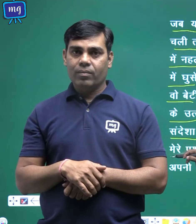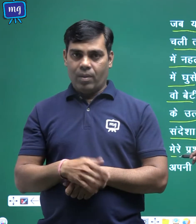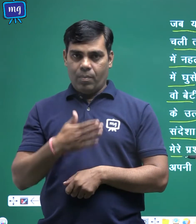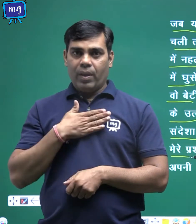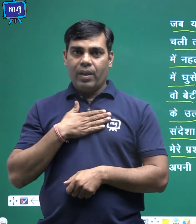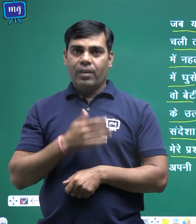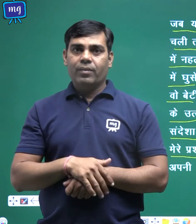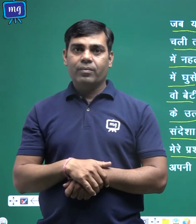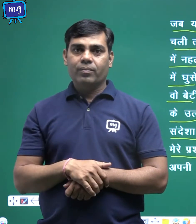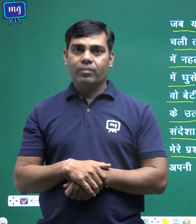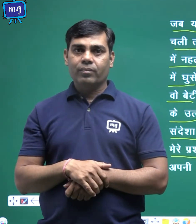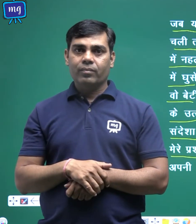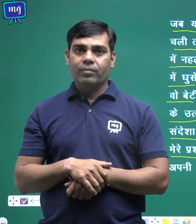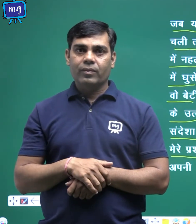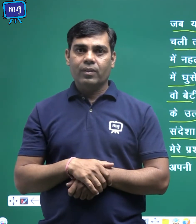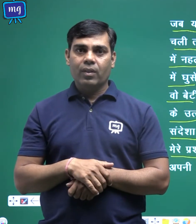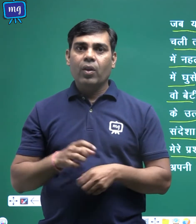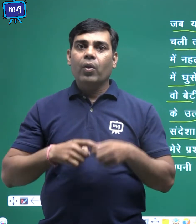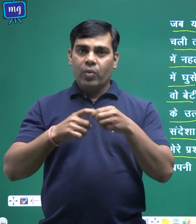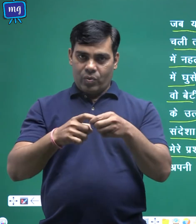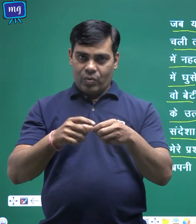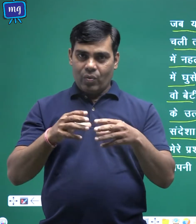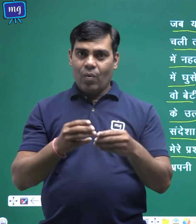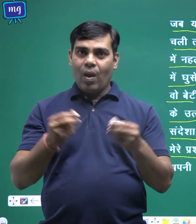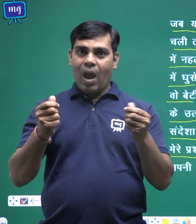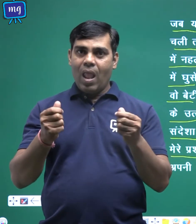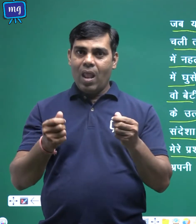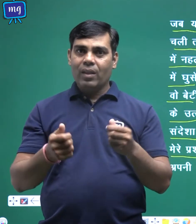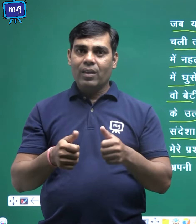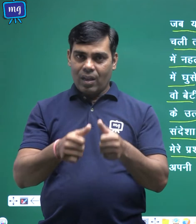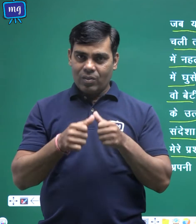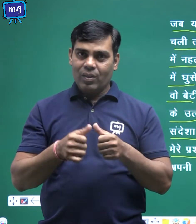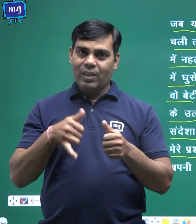मेरे प्रश्नों को हल किया है